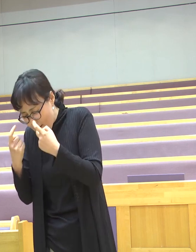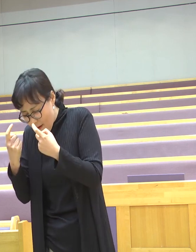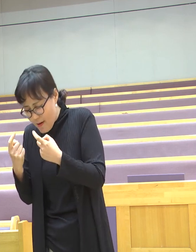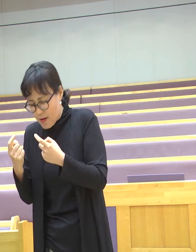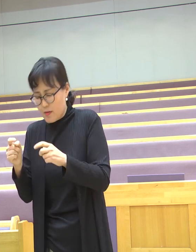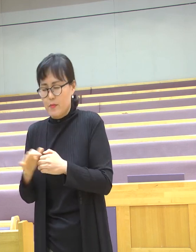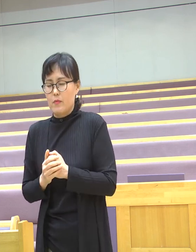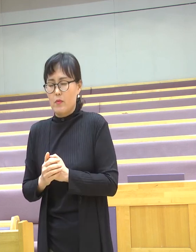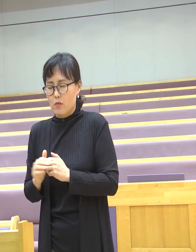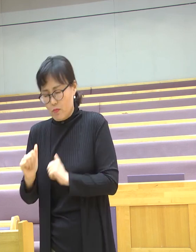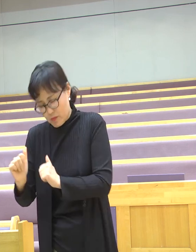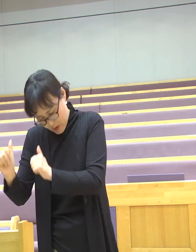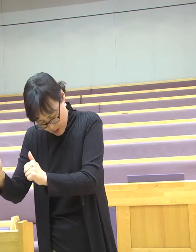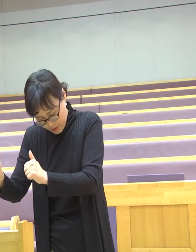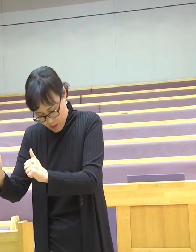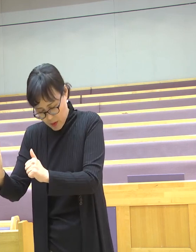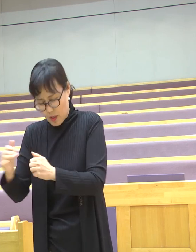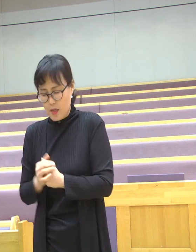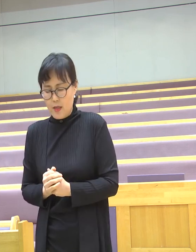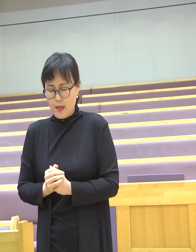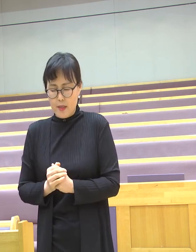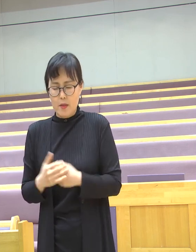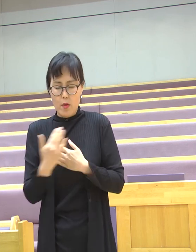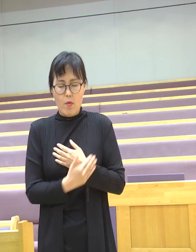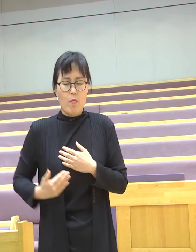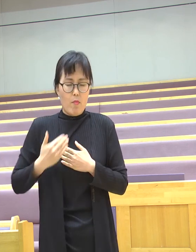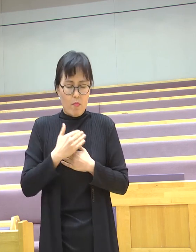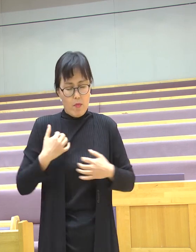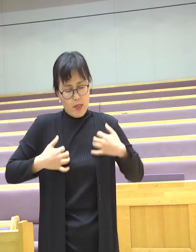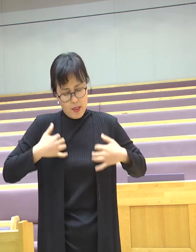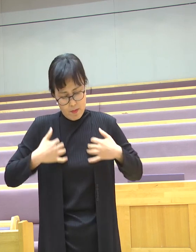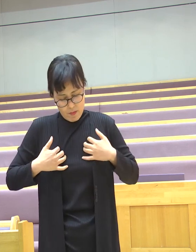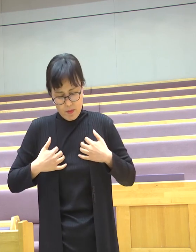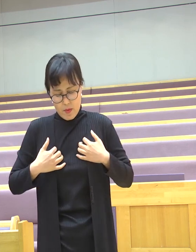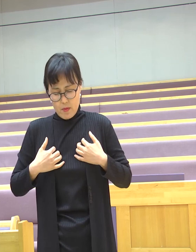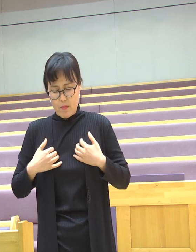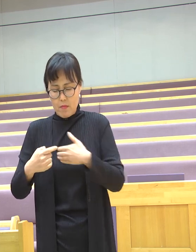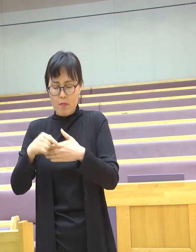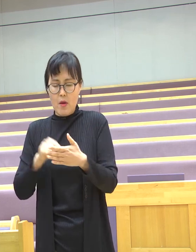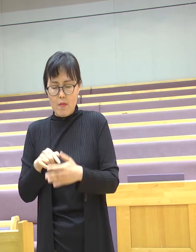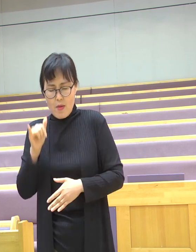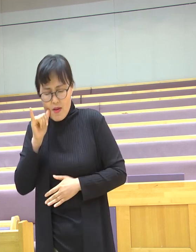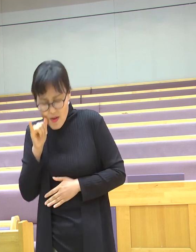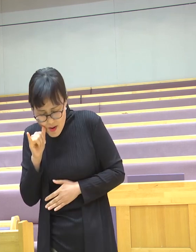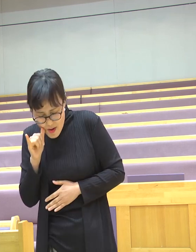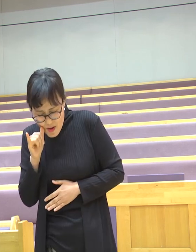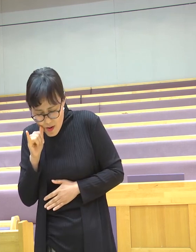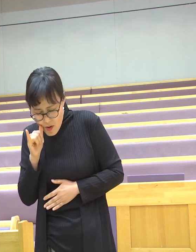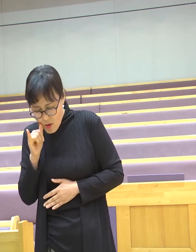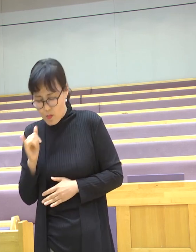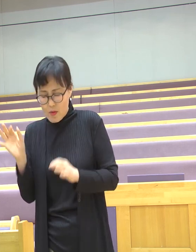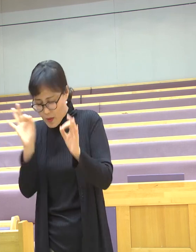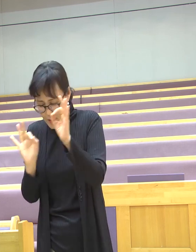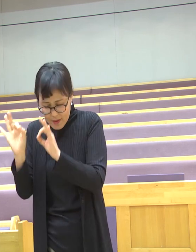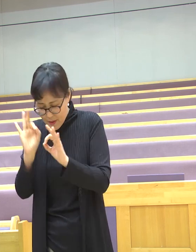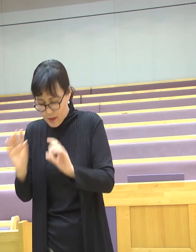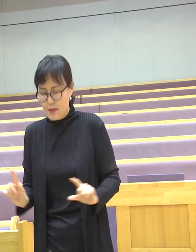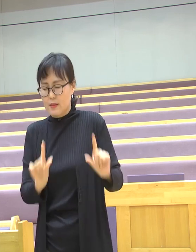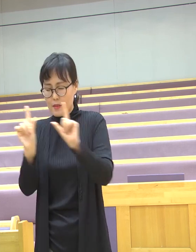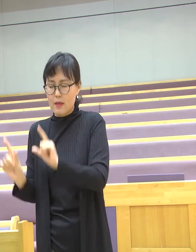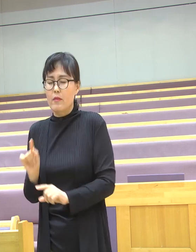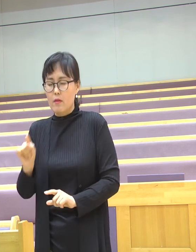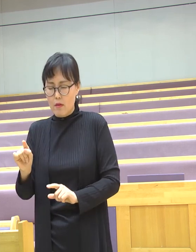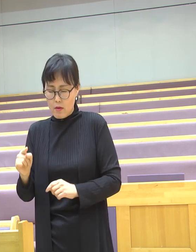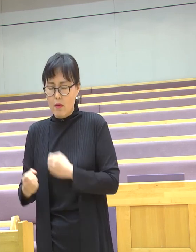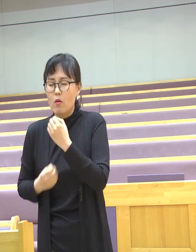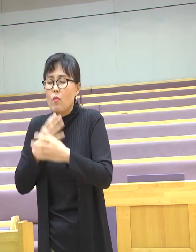육신의 쾌락과 마음의 즐거움을 채울 세상의 일들에 주목하여 지내왔음을 고백하오니 용서하여